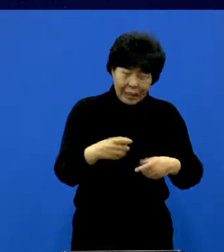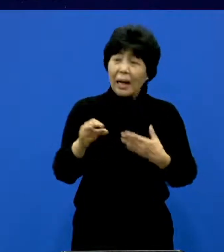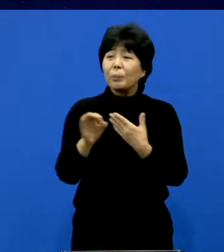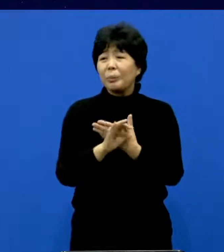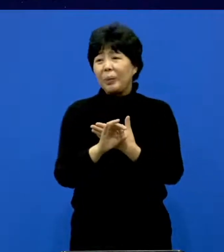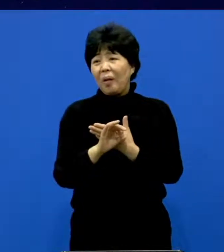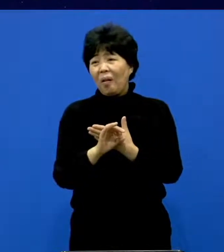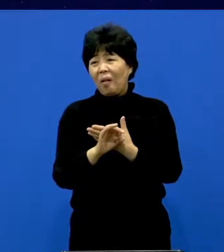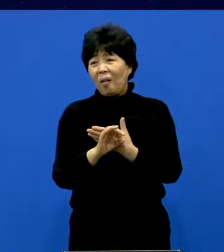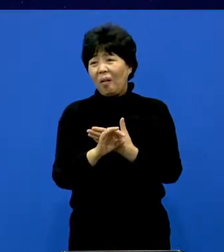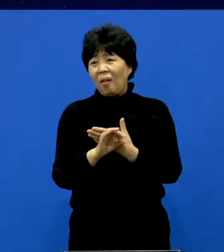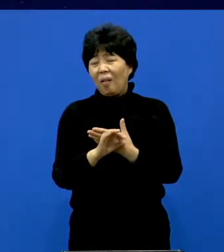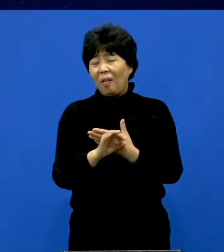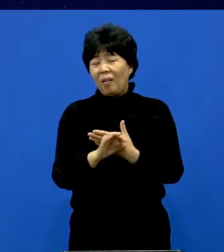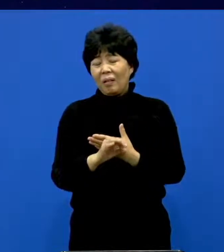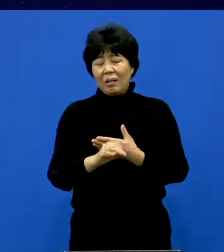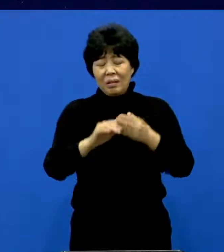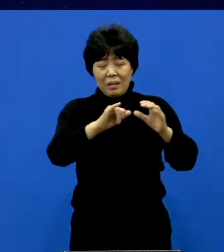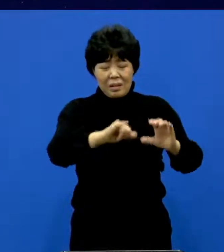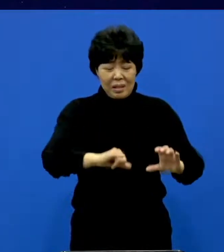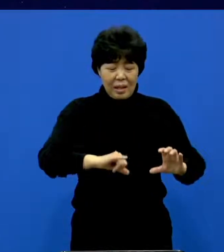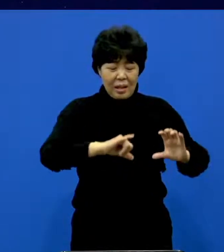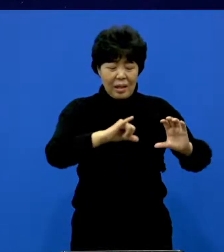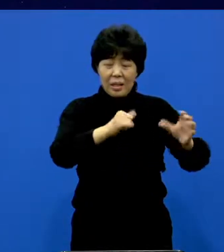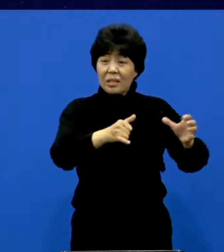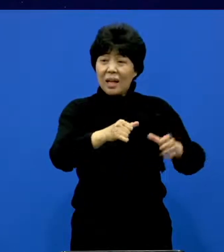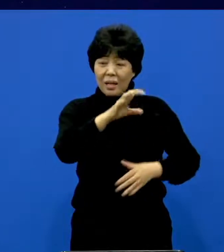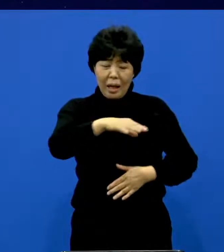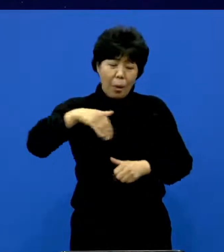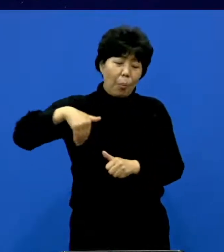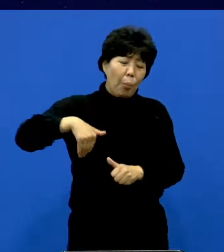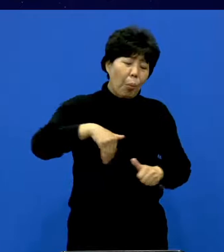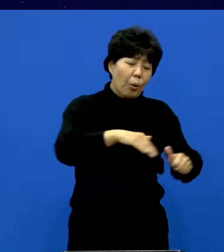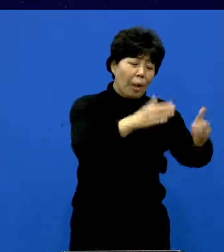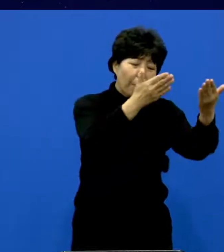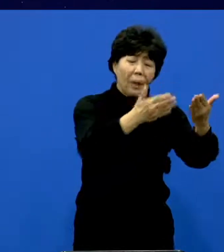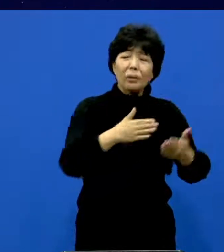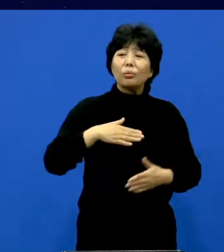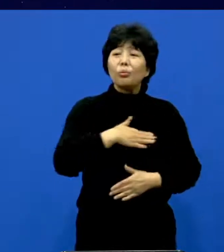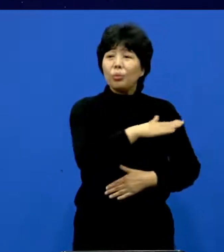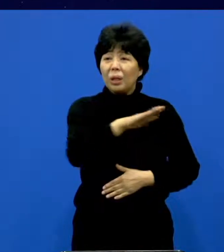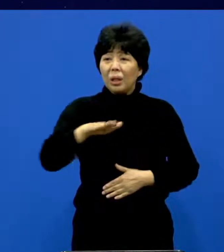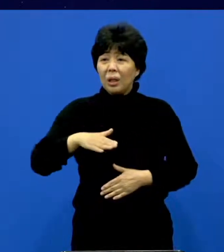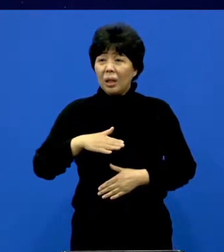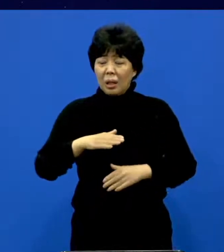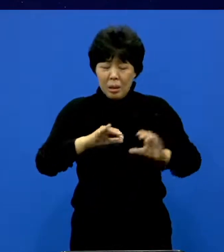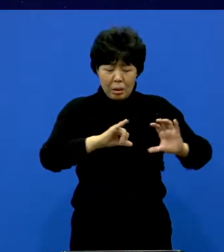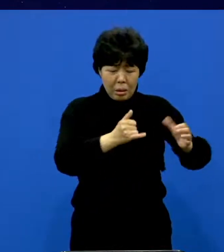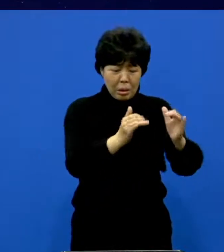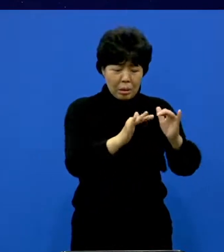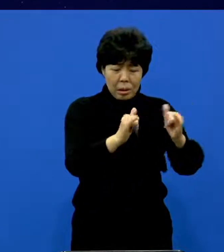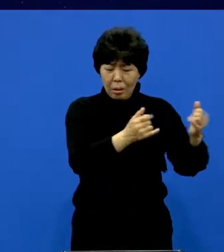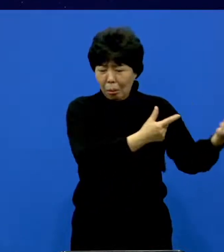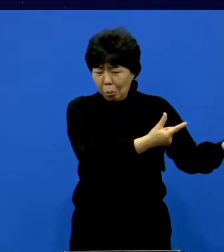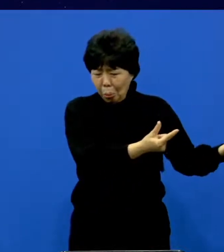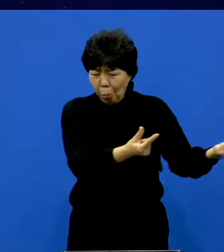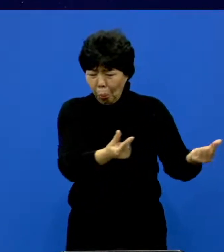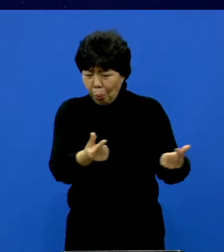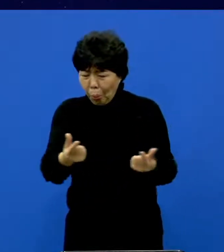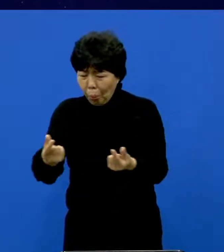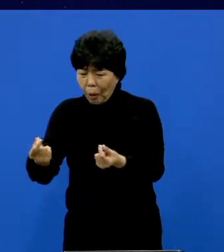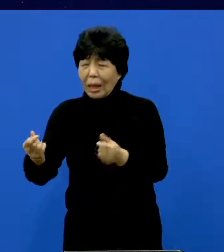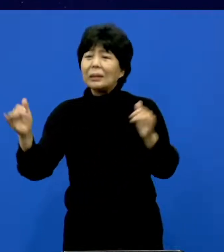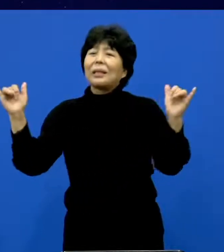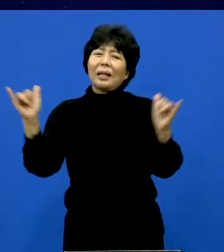보낸다면 그 세상 속에 부르심을 받은 그리스도의 삶이 오히려 세상 사람과 동일한 삶이 될까봐 베드로가